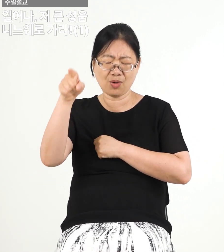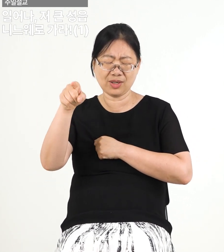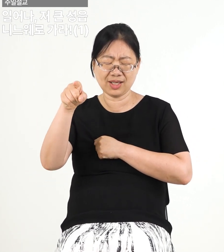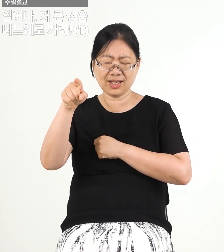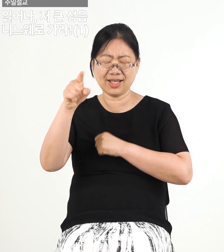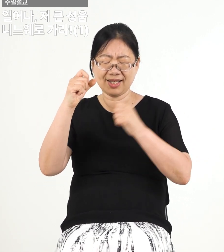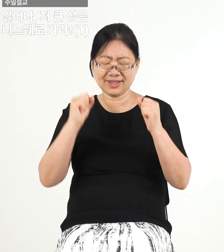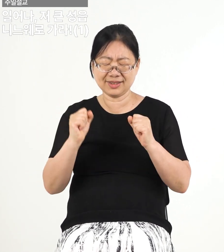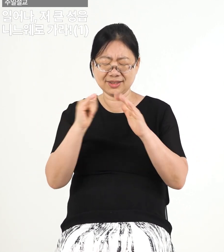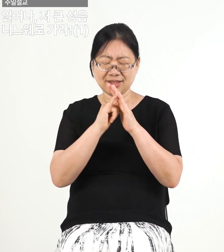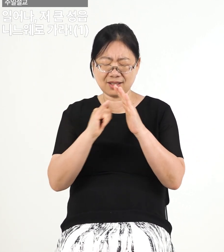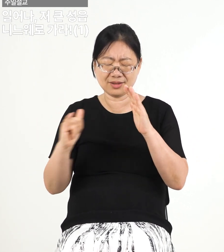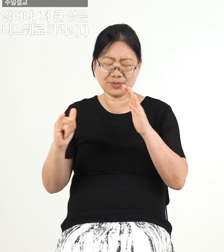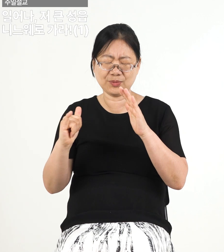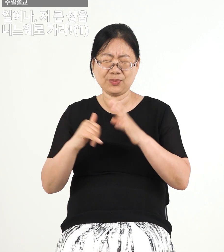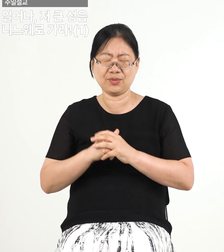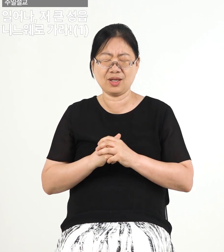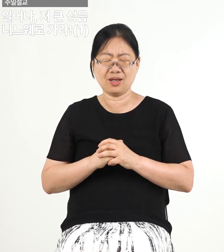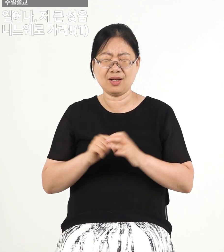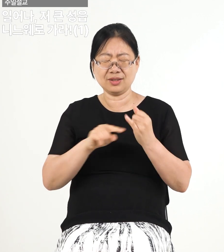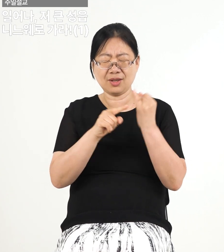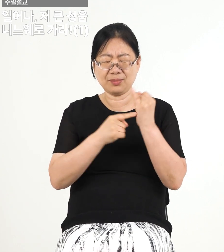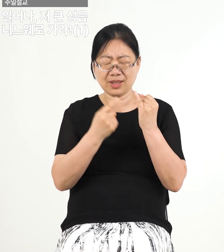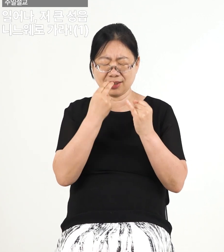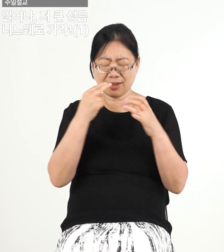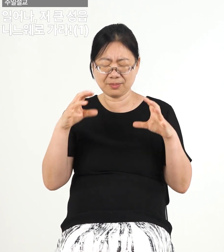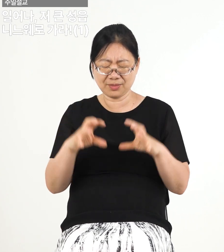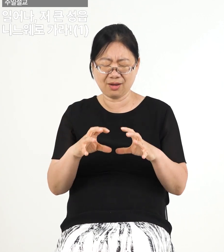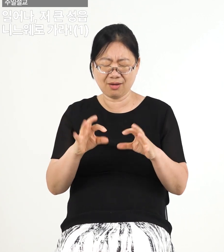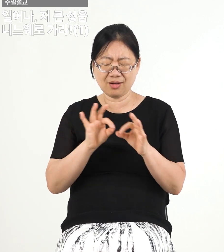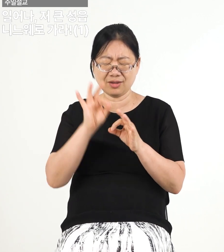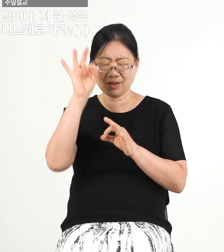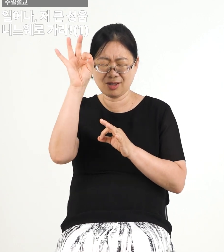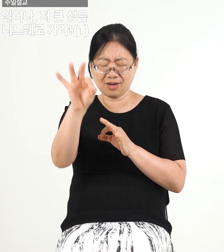출타해 있는 가족들, 복중의